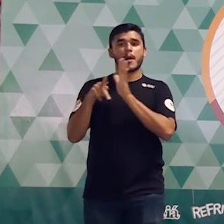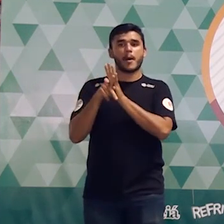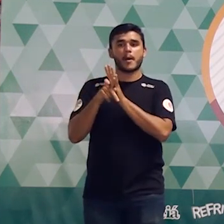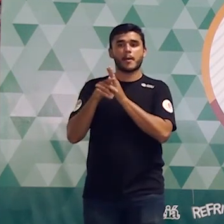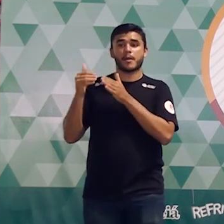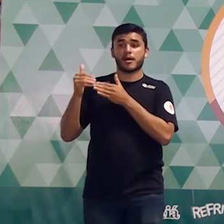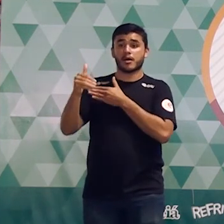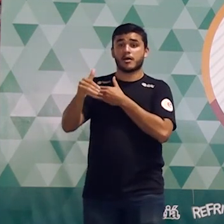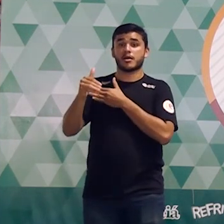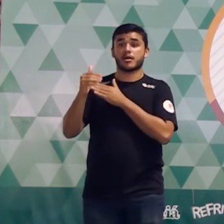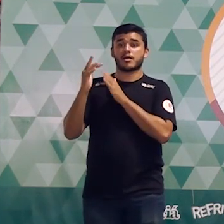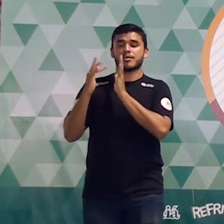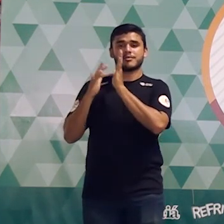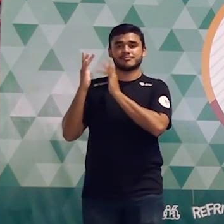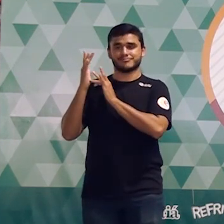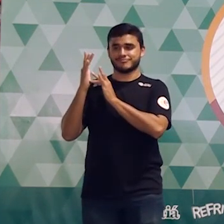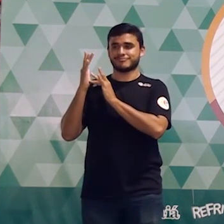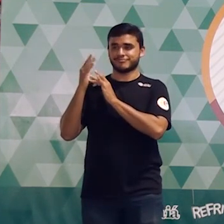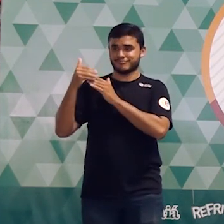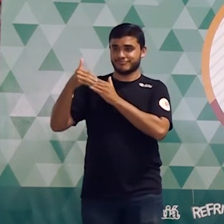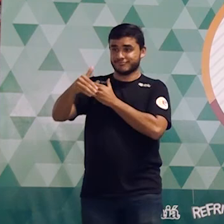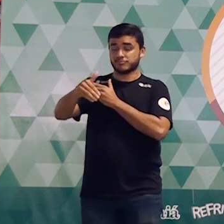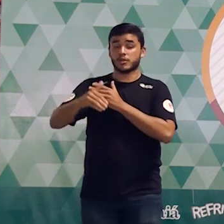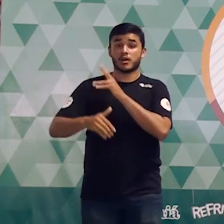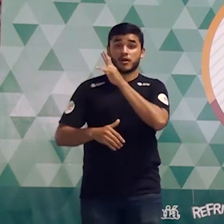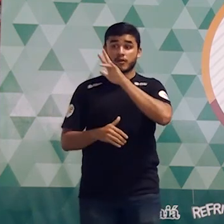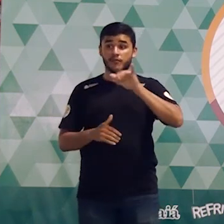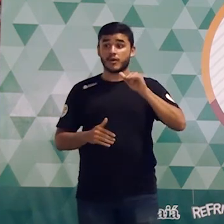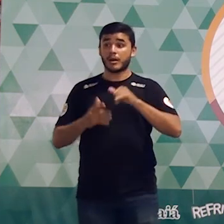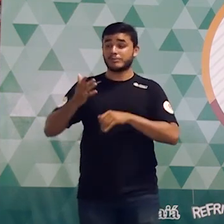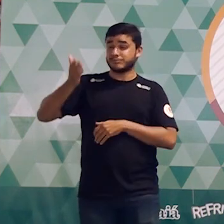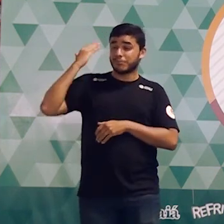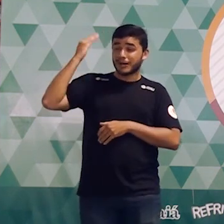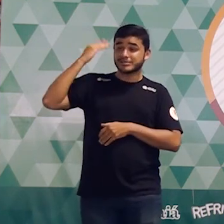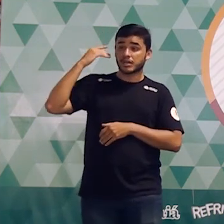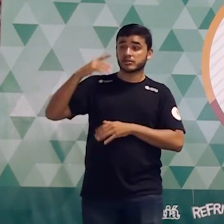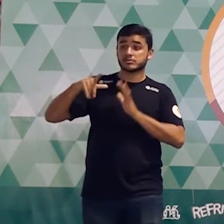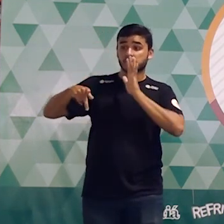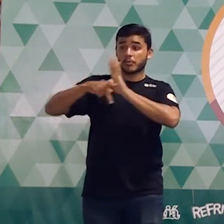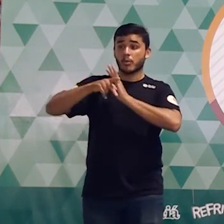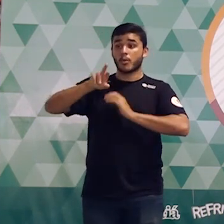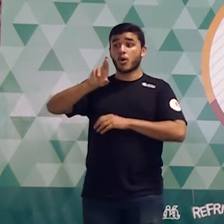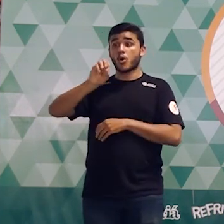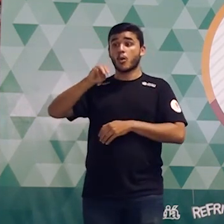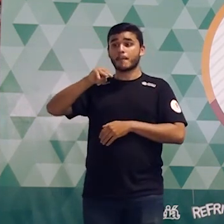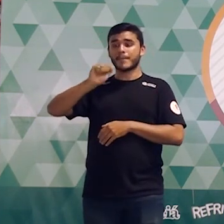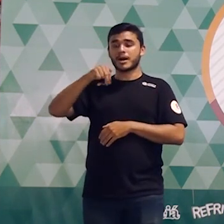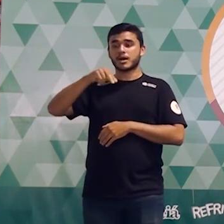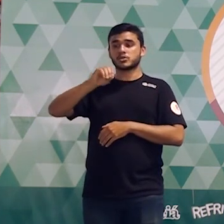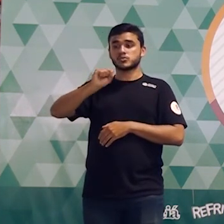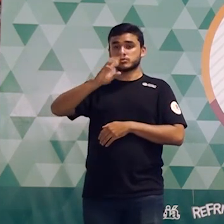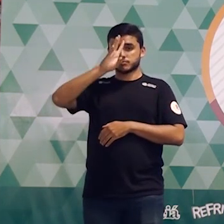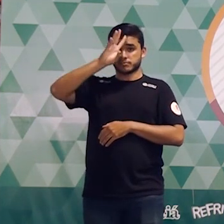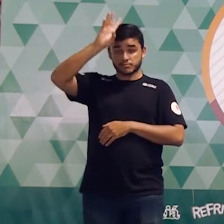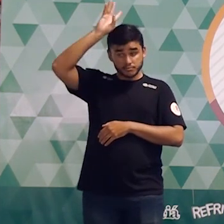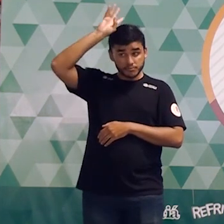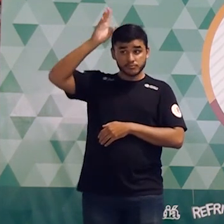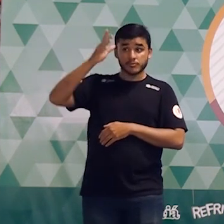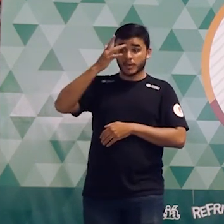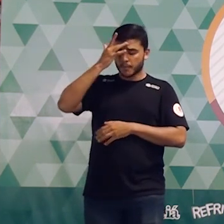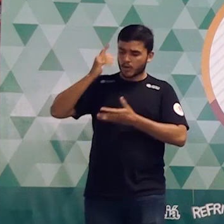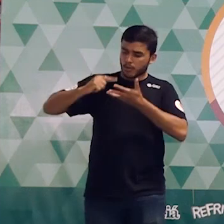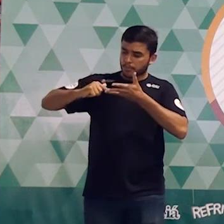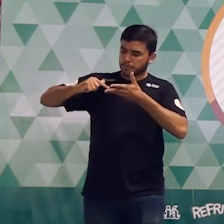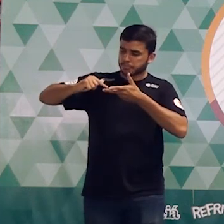2016 anos atrás? É porque 2016 anos atrás existiam os romanos. E os romanos faziam censos. Para